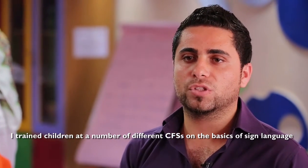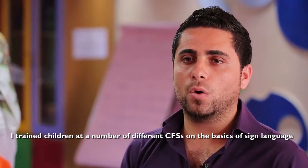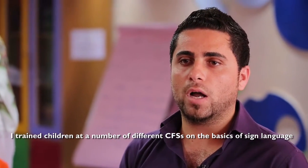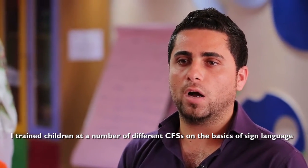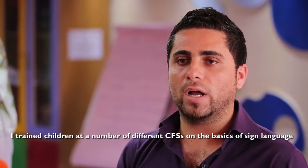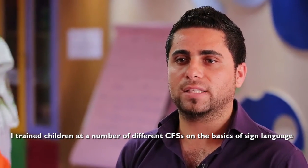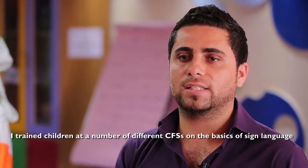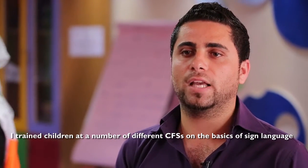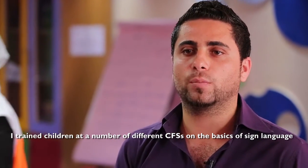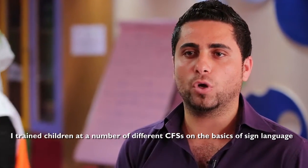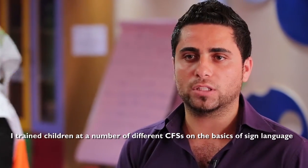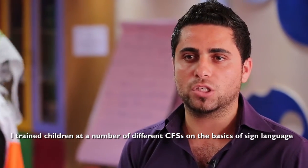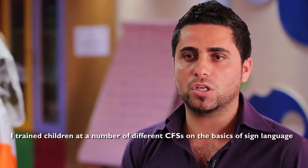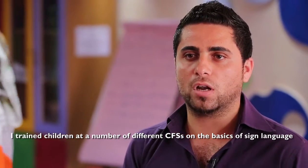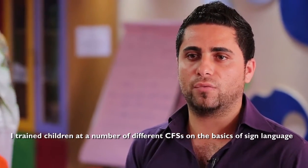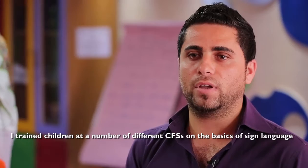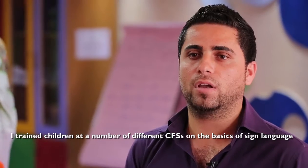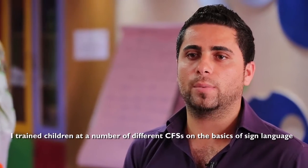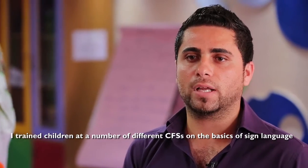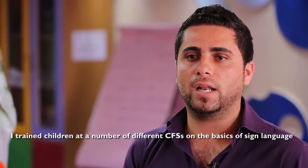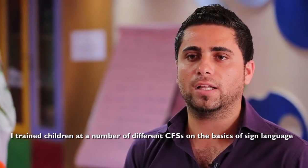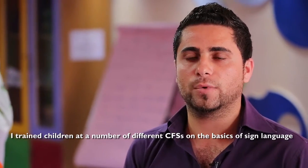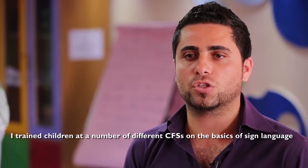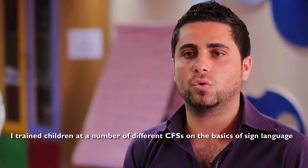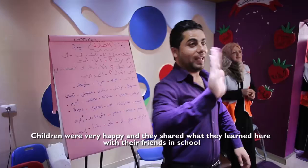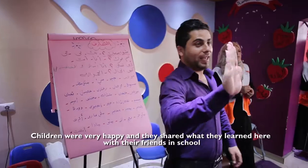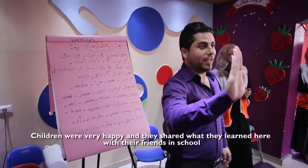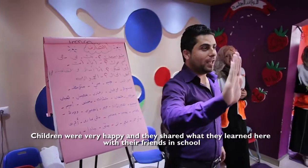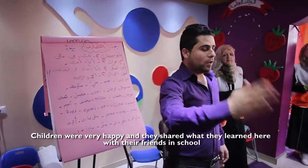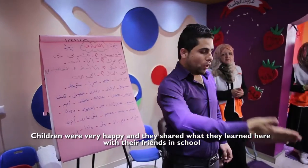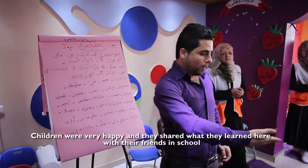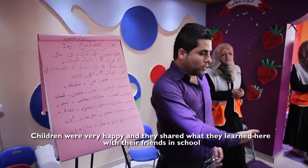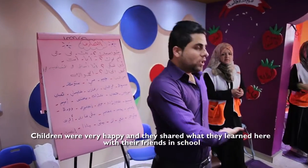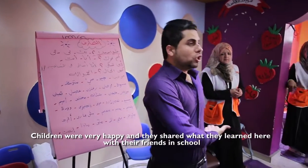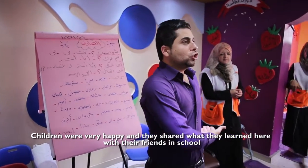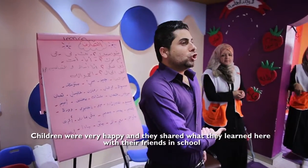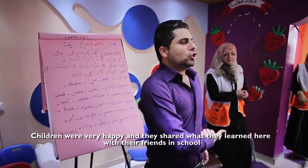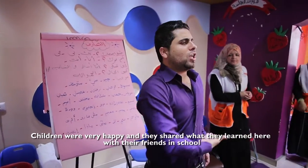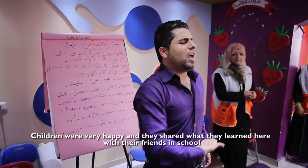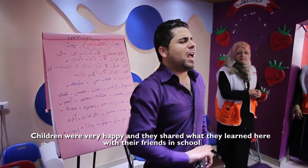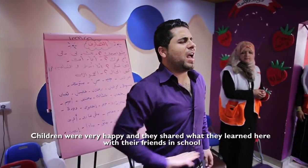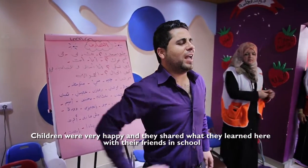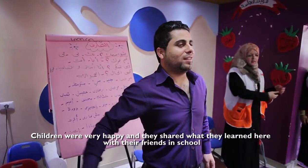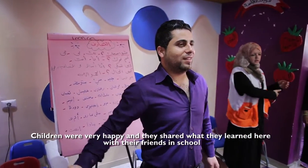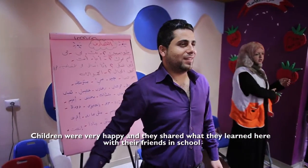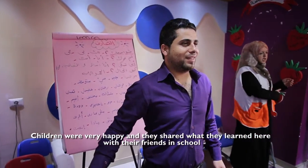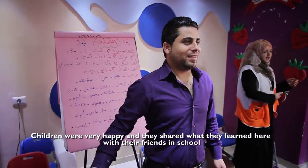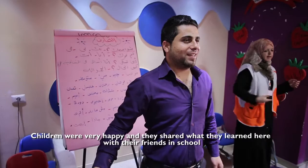مستوى أو أساسيات بلغة الإشارة من خلال هذا المشروع. اللي وصلنا له إنه كانوا كتير مبسوطين، كانوا